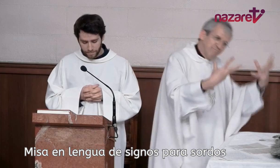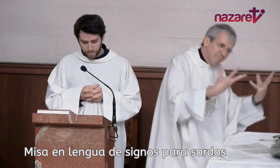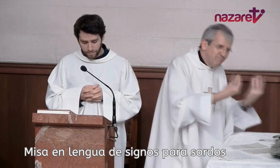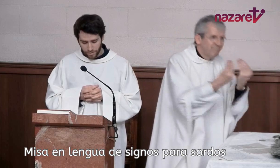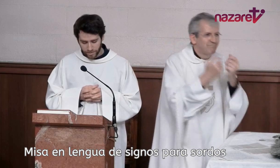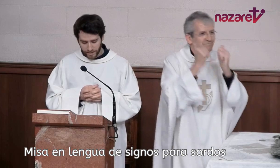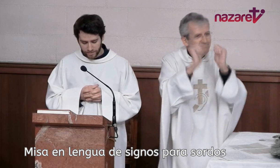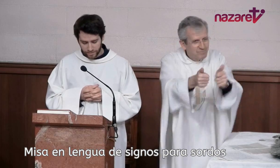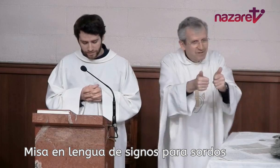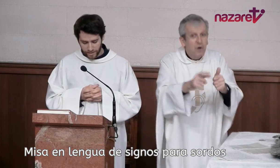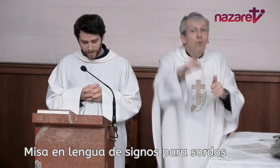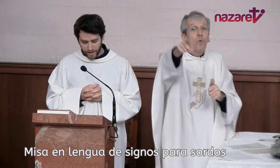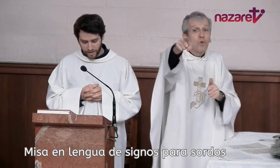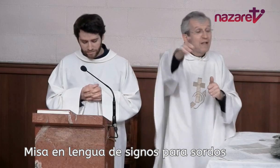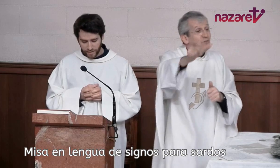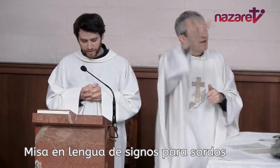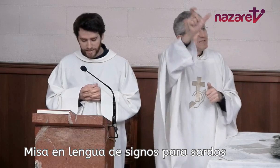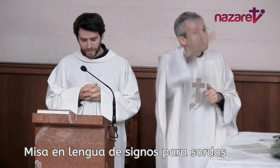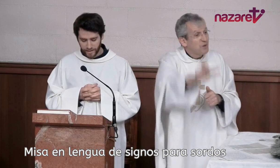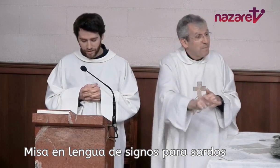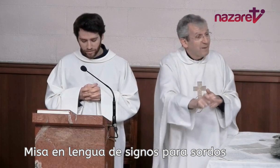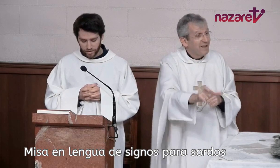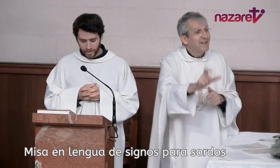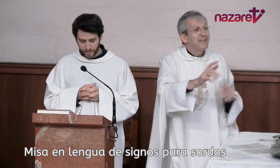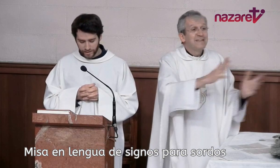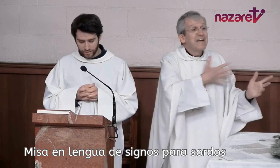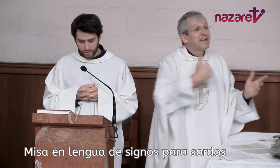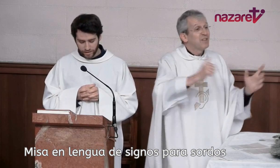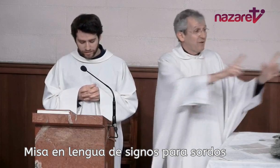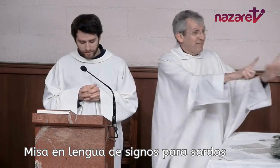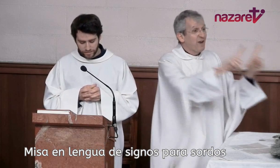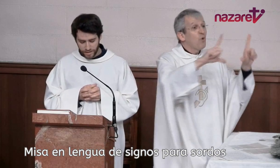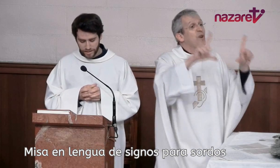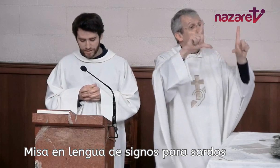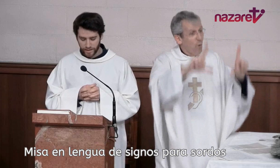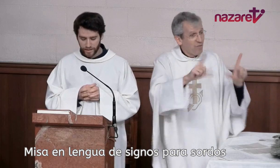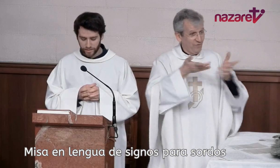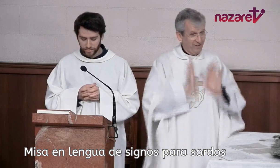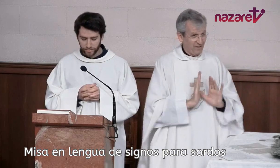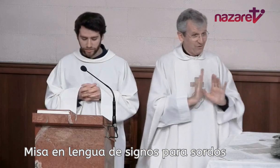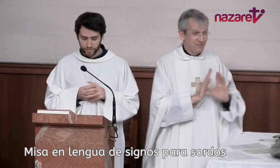Por lo tanto, el hombre que se ha quedado con el retrato del hijo, se queda con todo.